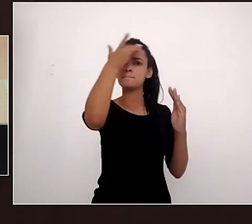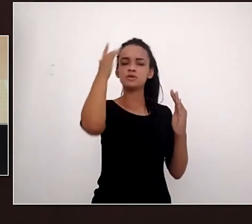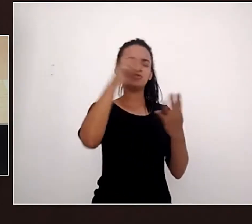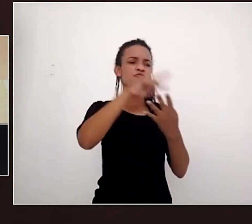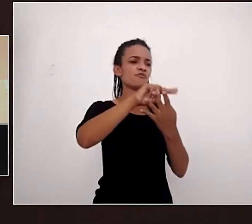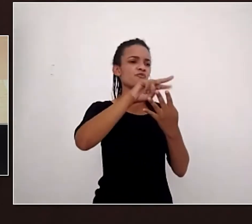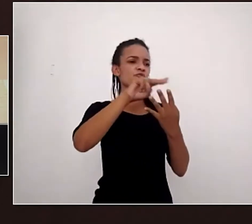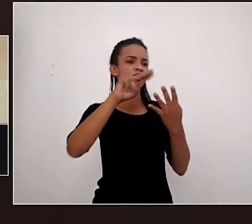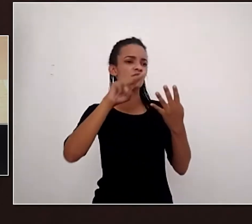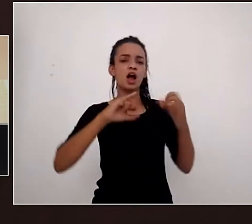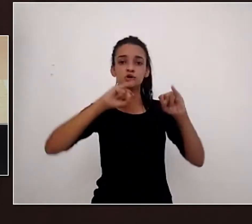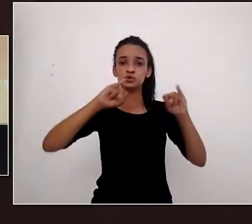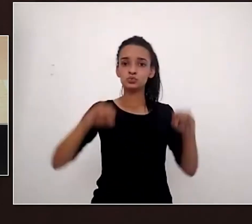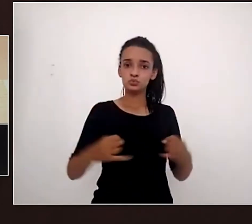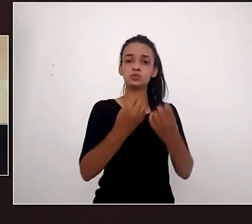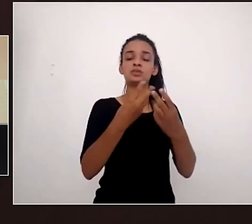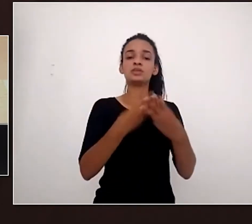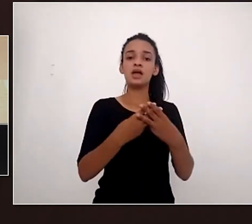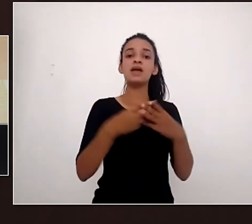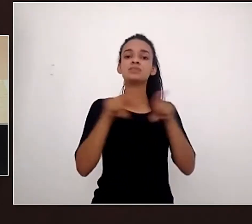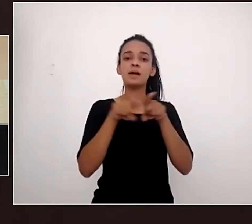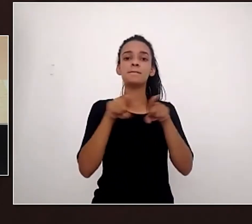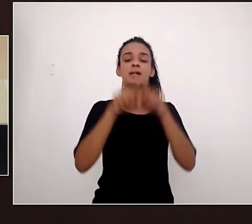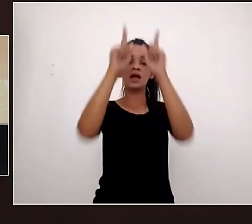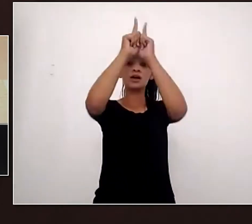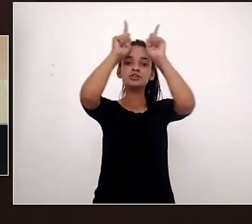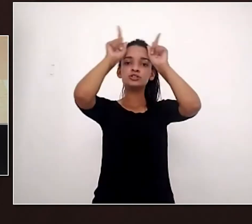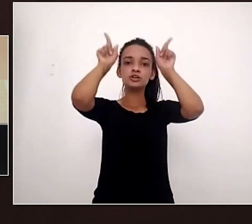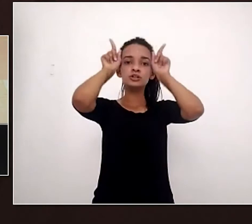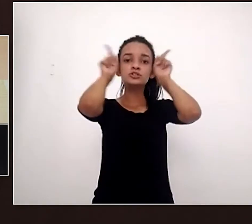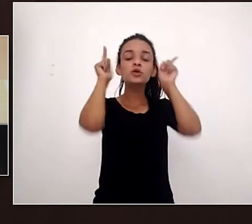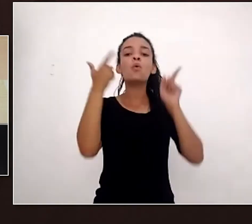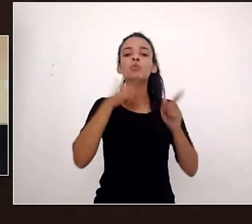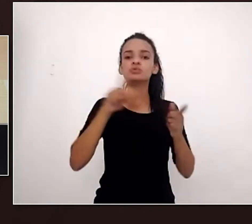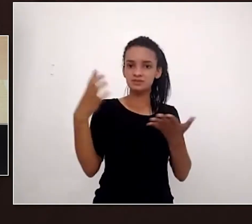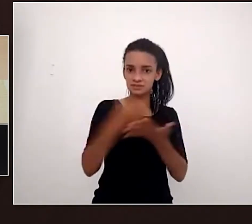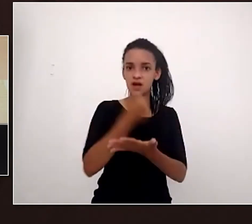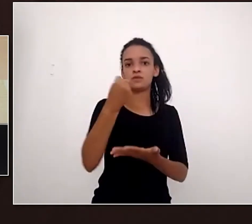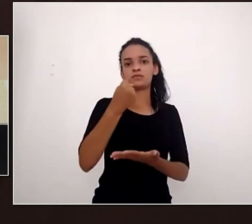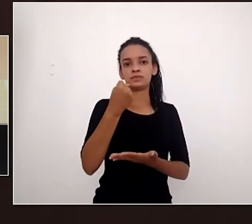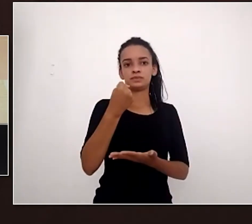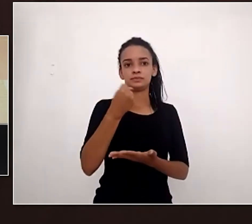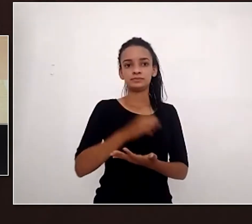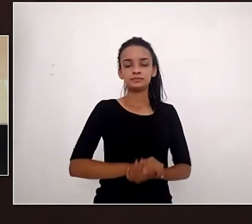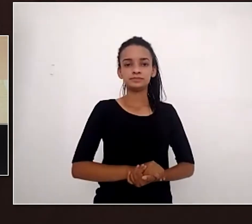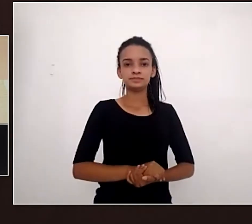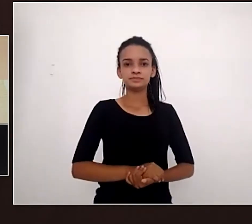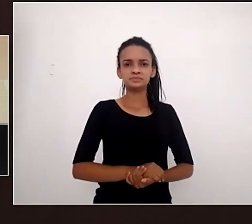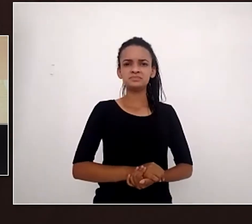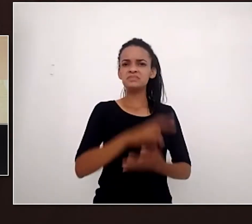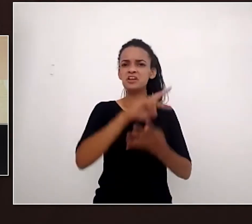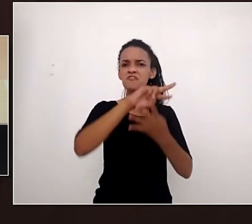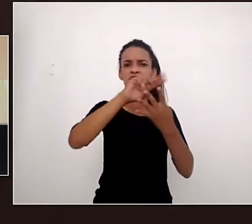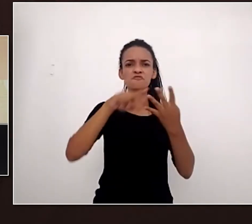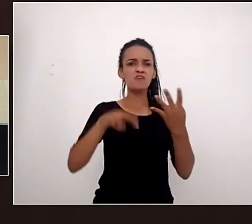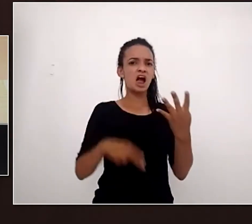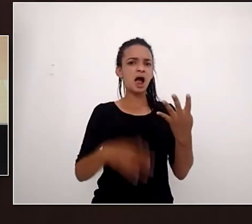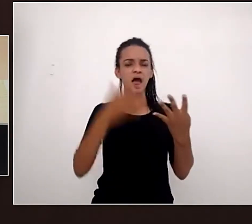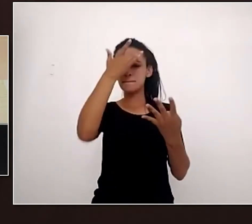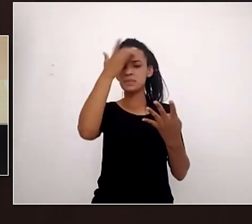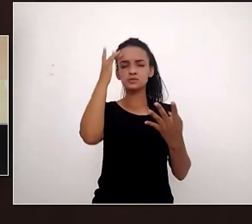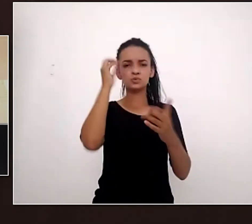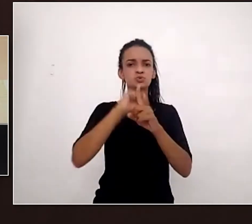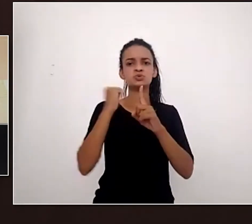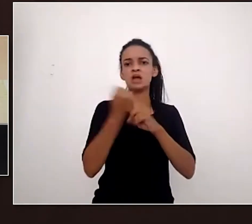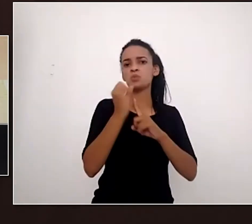gentios que foram salvos. De todas as camadas sociais, de condições diferentes, desde